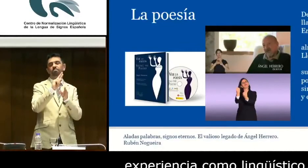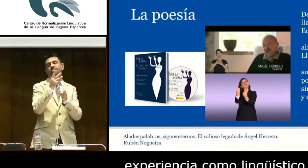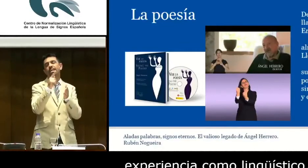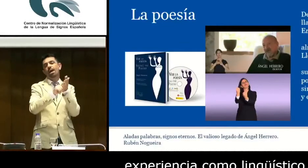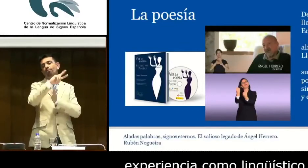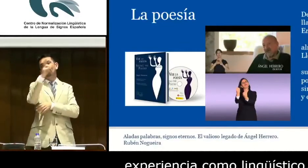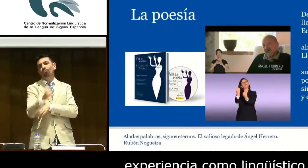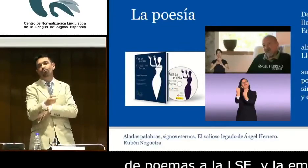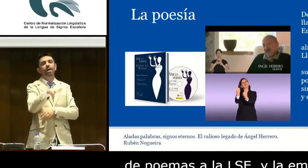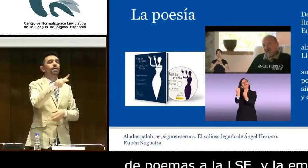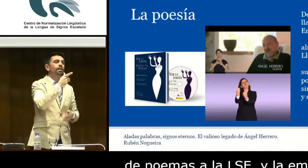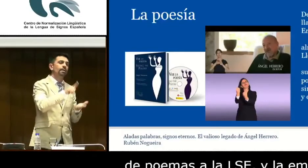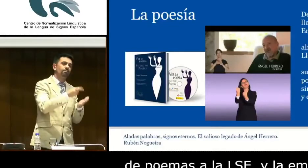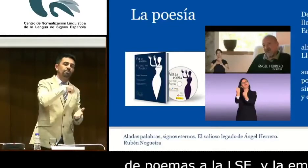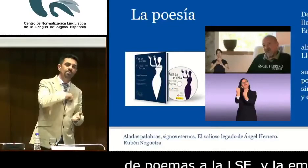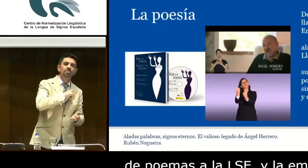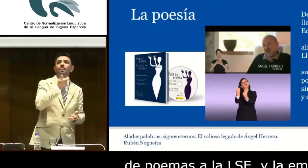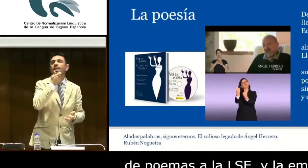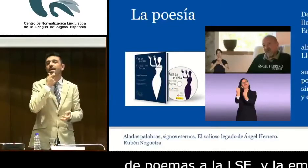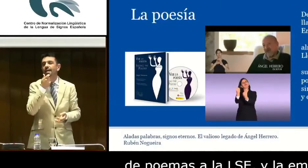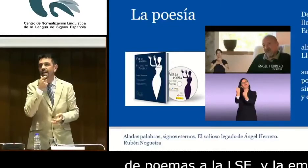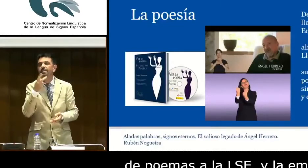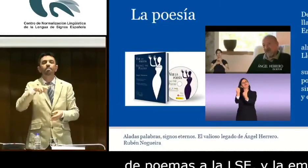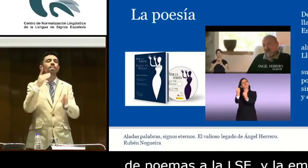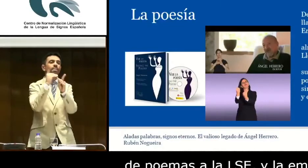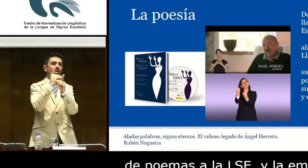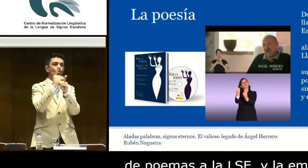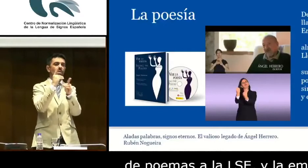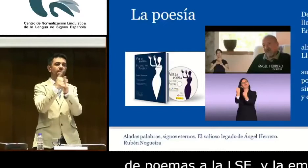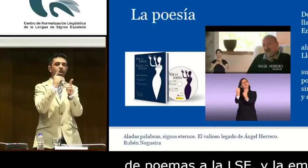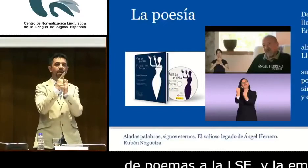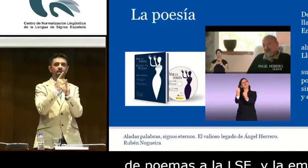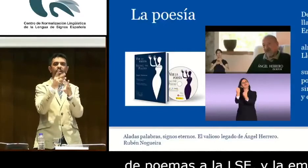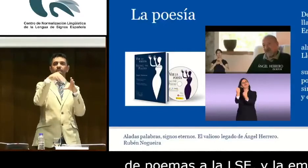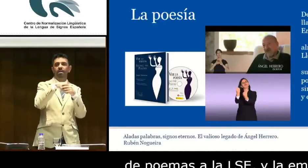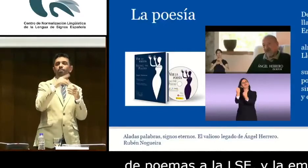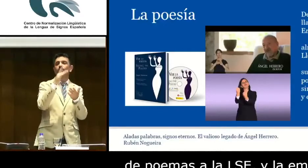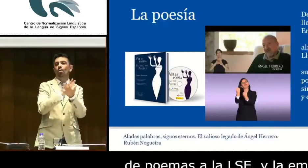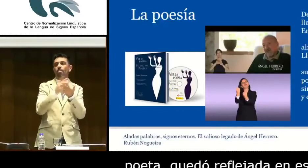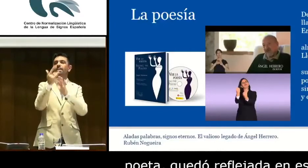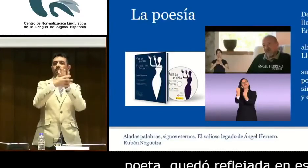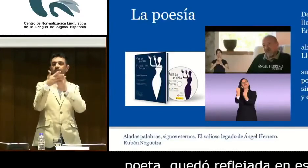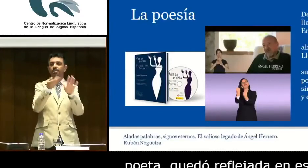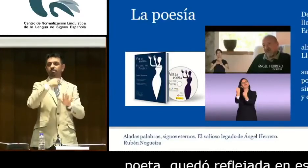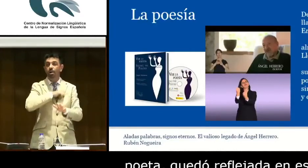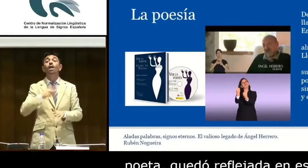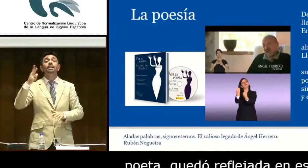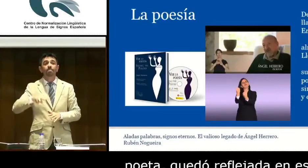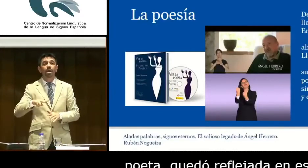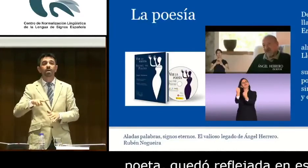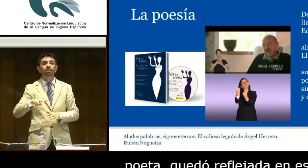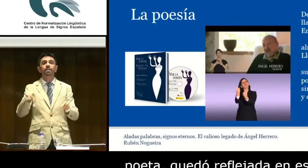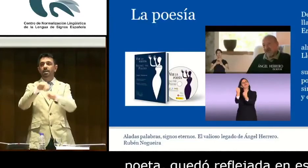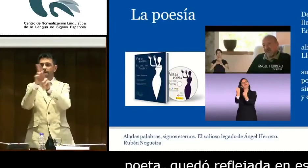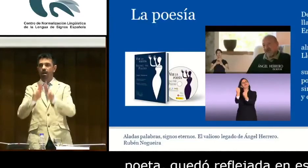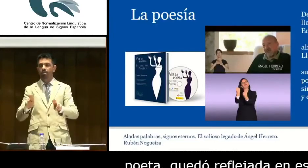inglés, con ejemplos en DVD de poemas en LSE y en el